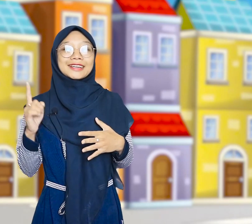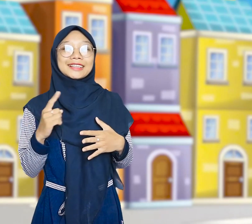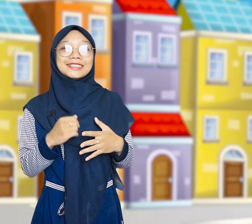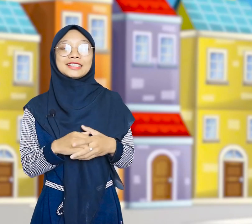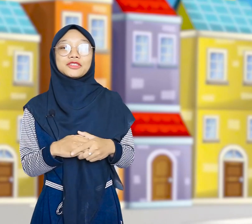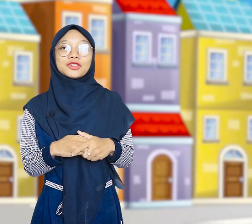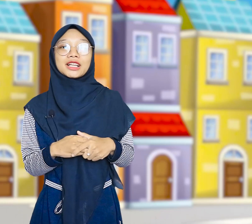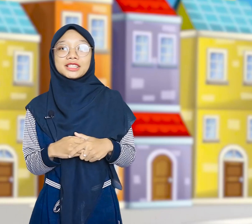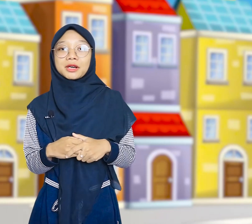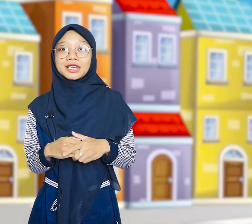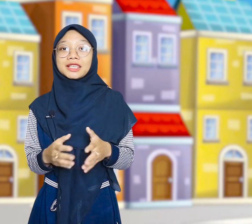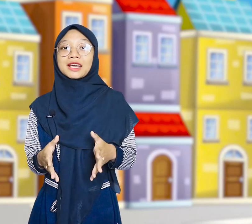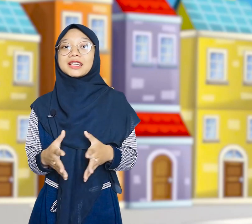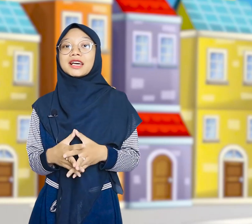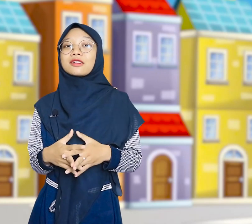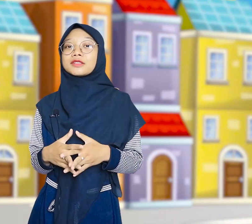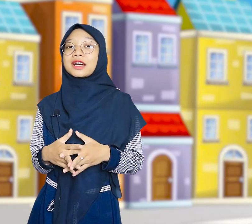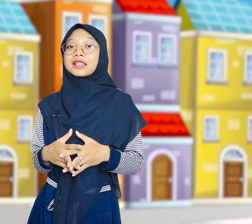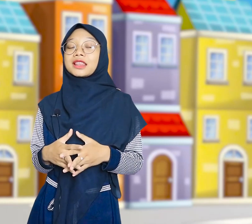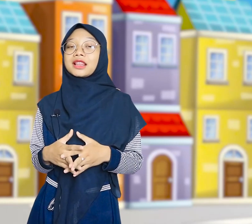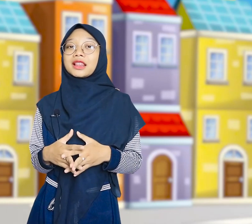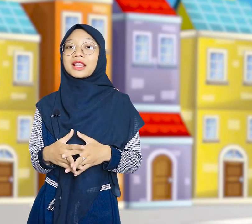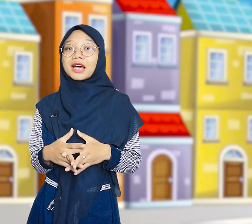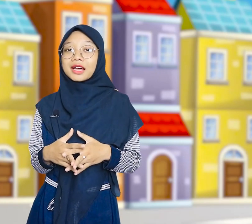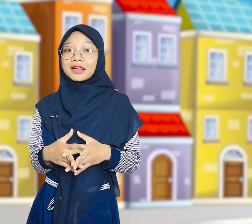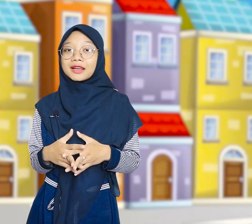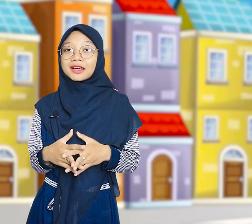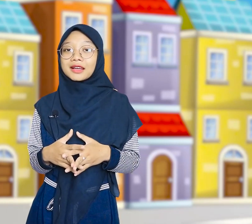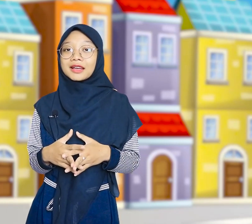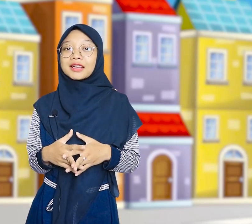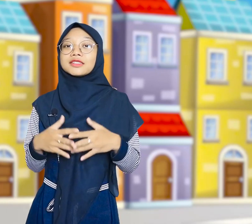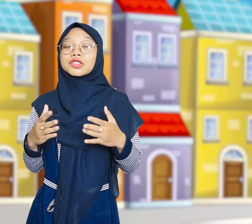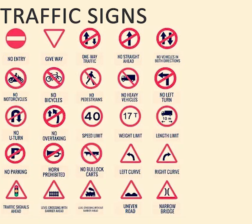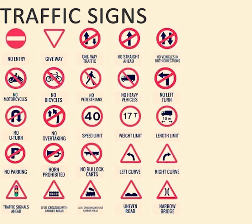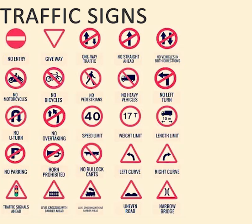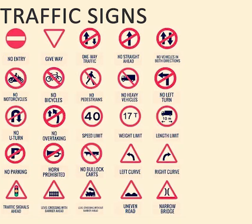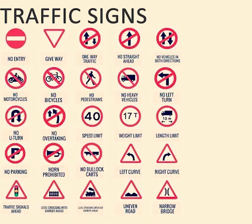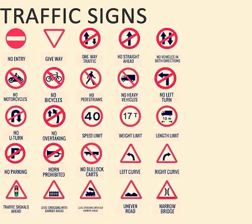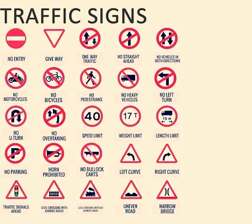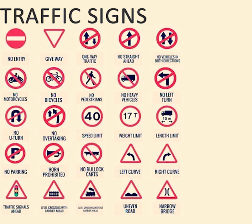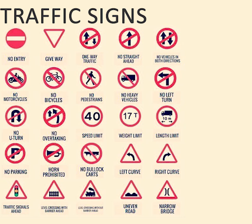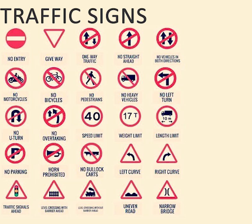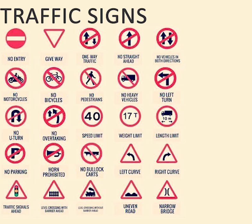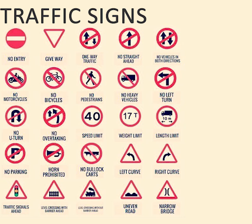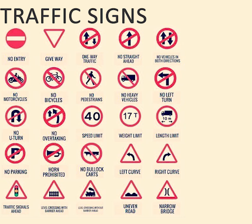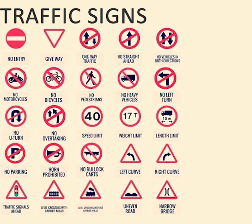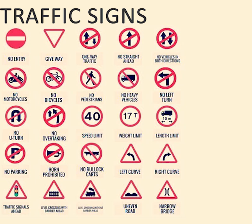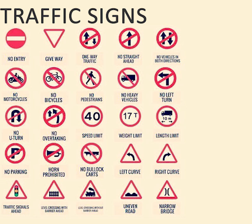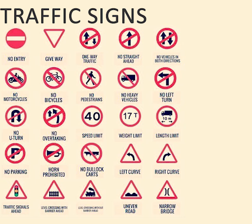kali ini, di video kali ini materi kita adalah kosakata tentang traffic sign